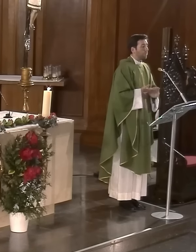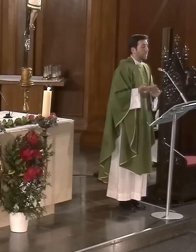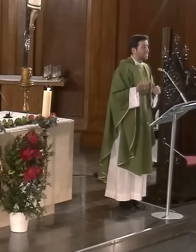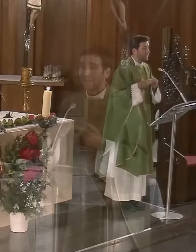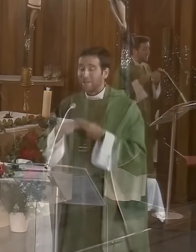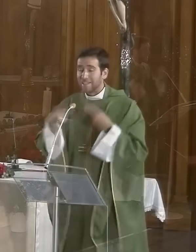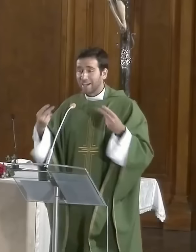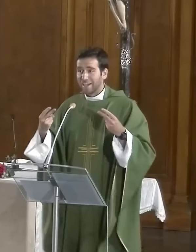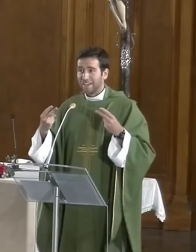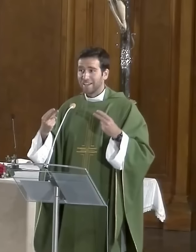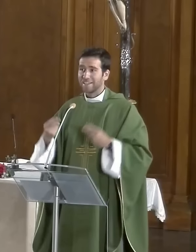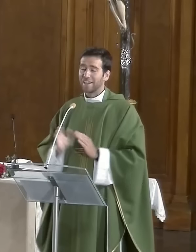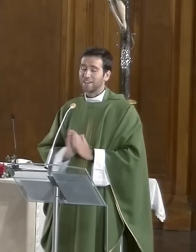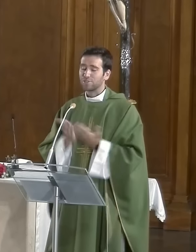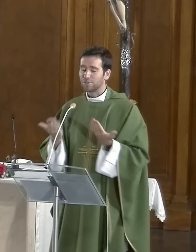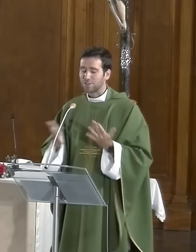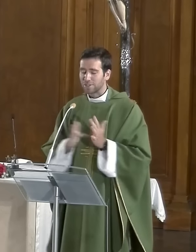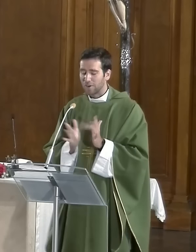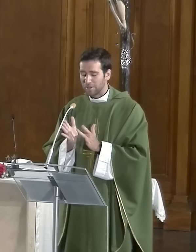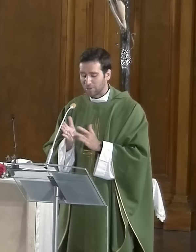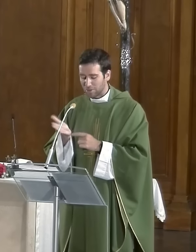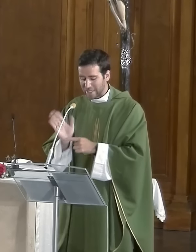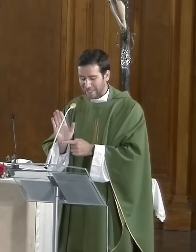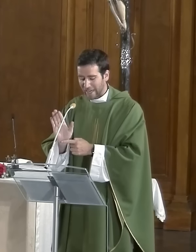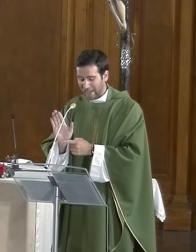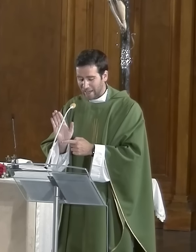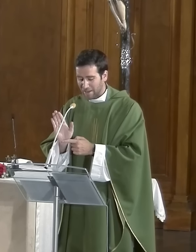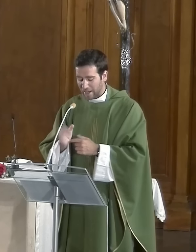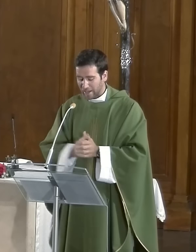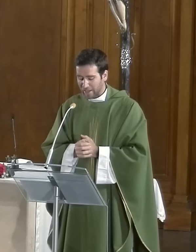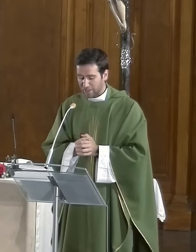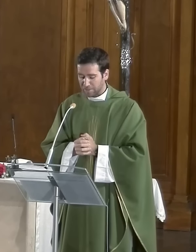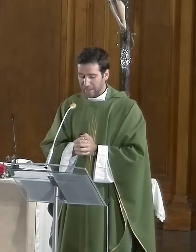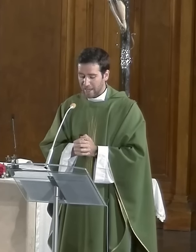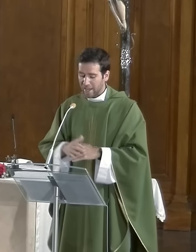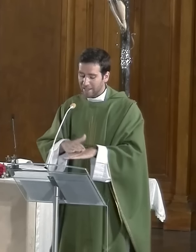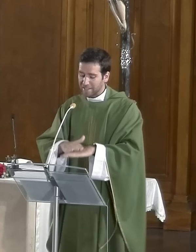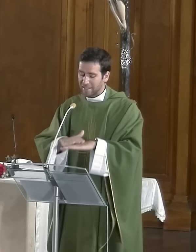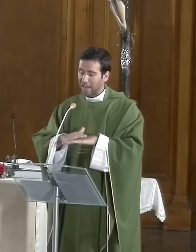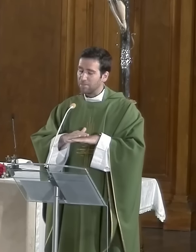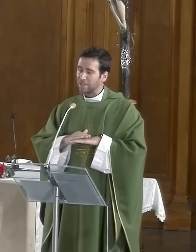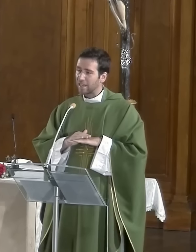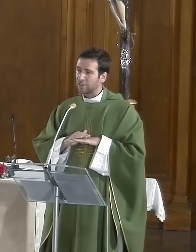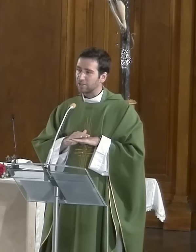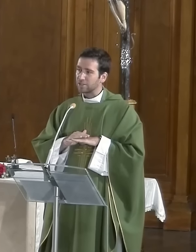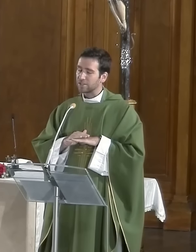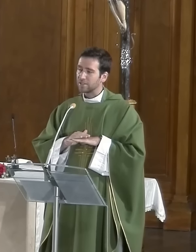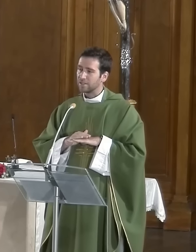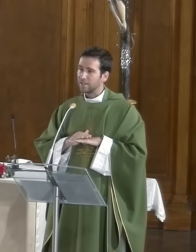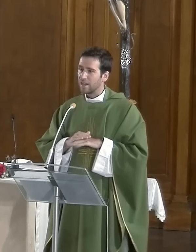Pues el mensaje que Jesús oímos nuestra en el Evangelio es a invitarnos